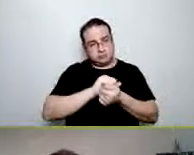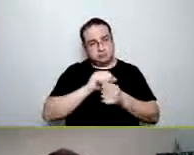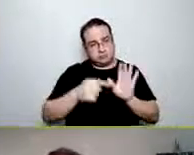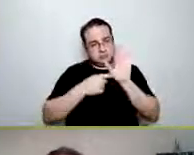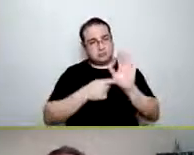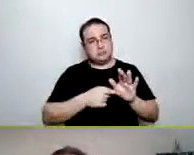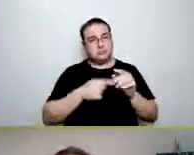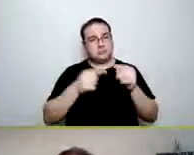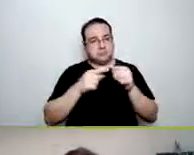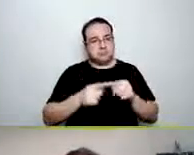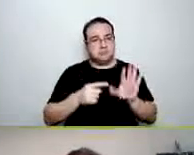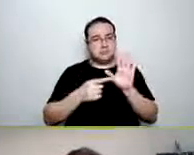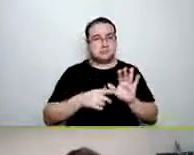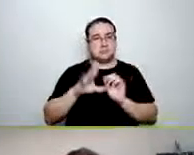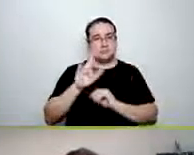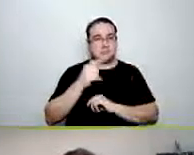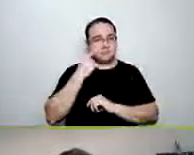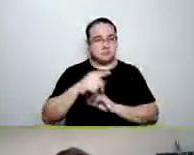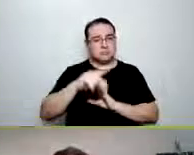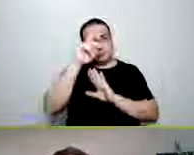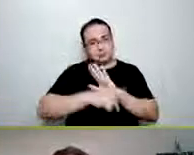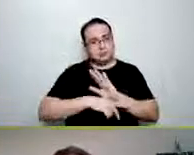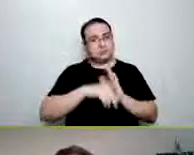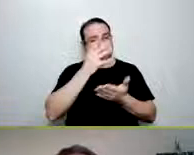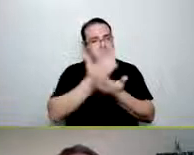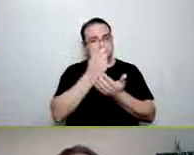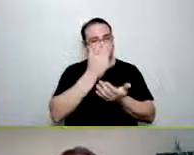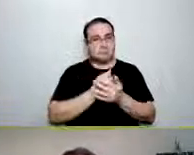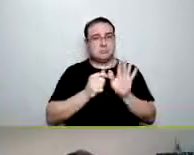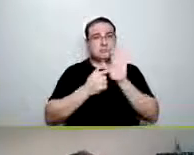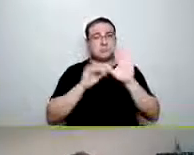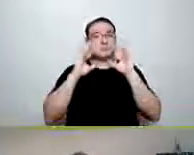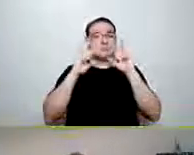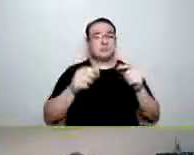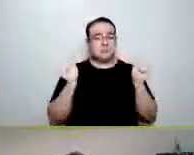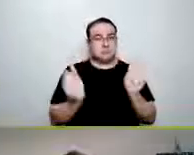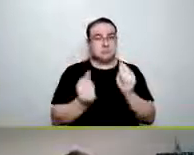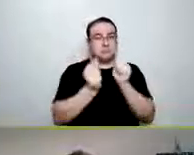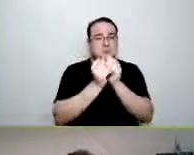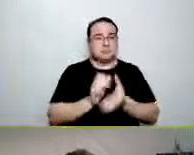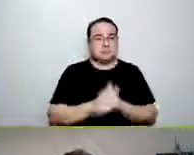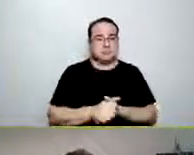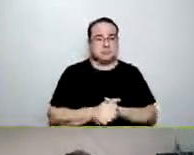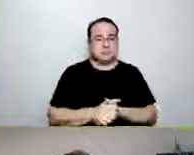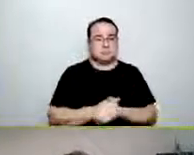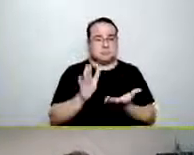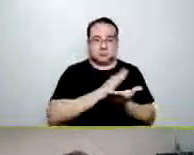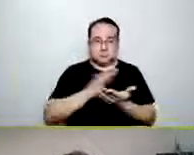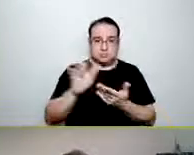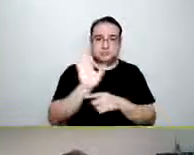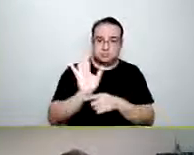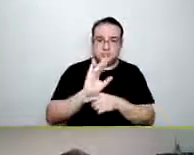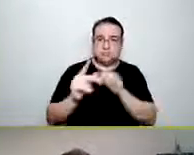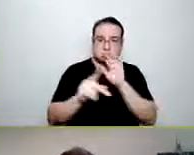onde a Bruna Franqueto fez um projeto de documentação exemplar, né? Junto com a iniciativa de vídeos